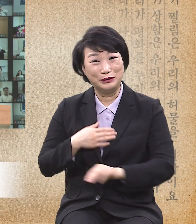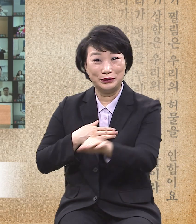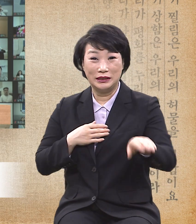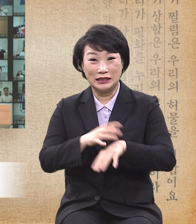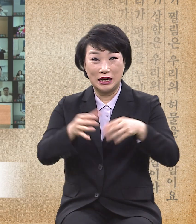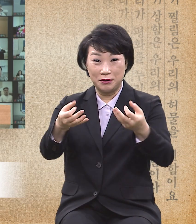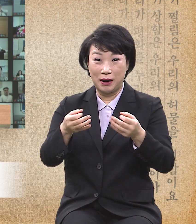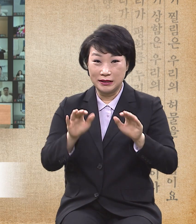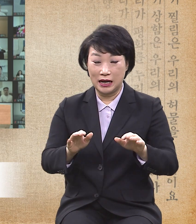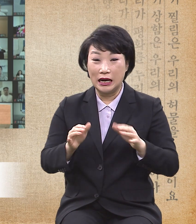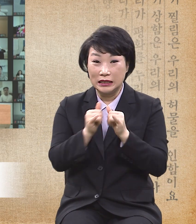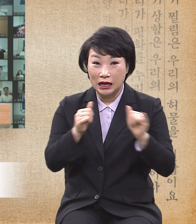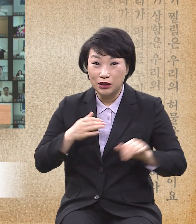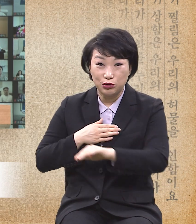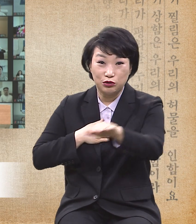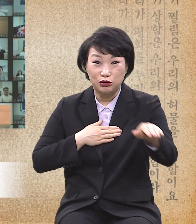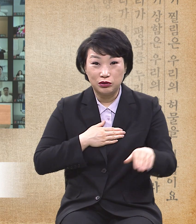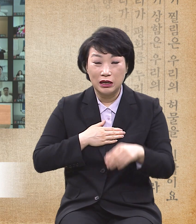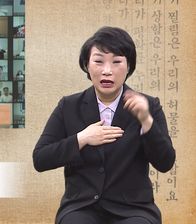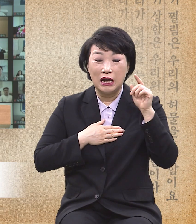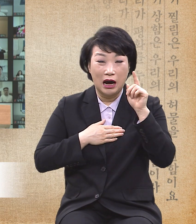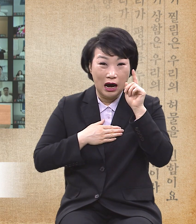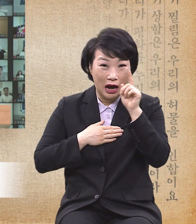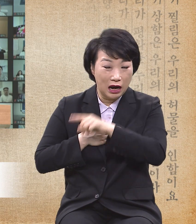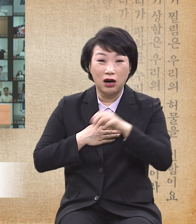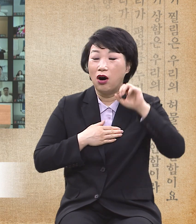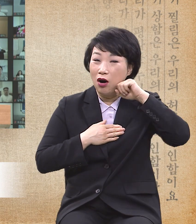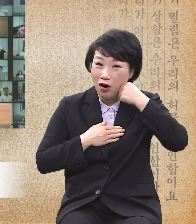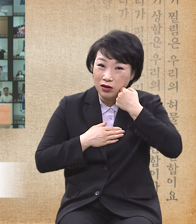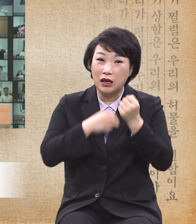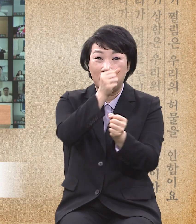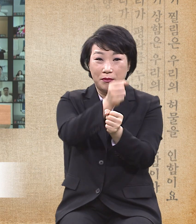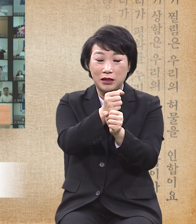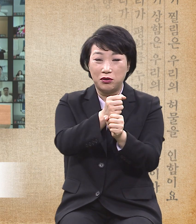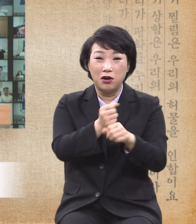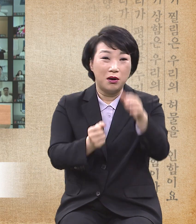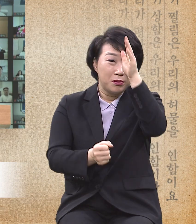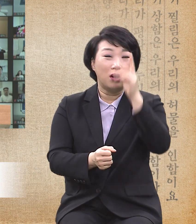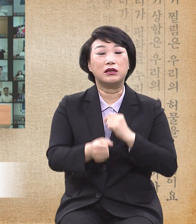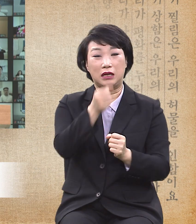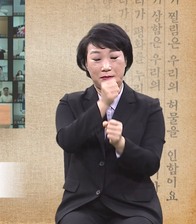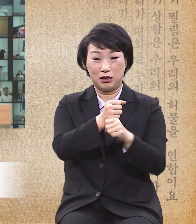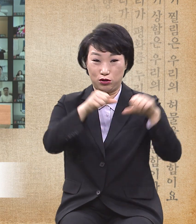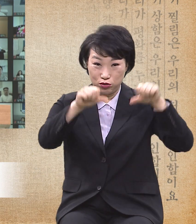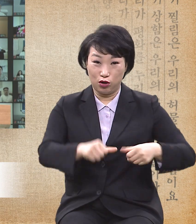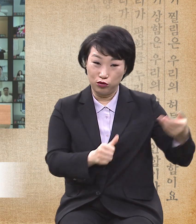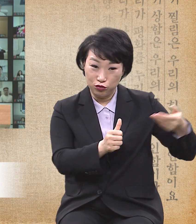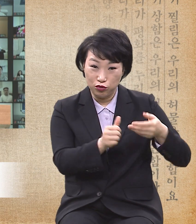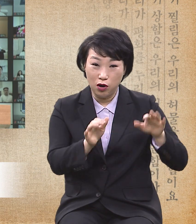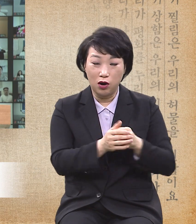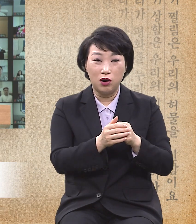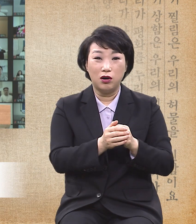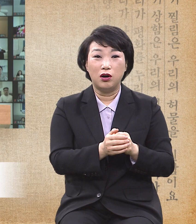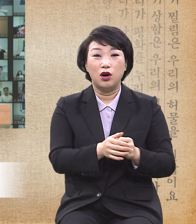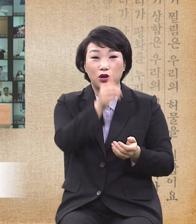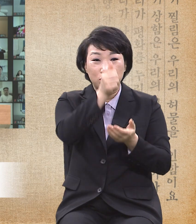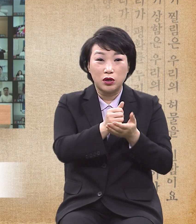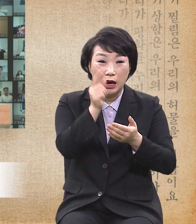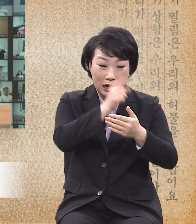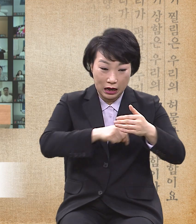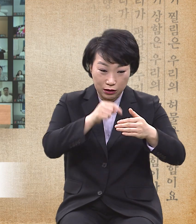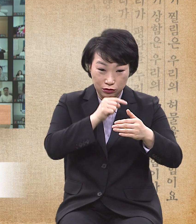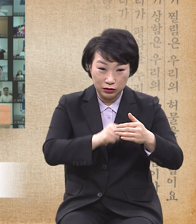들어. 우리 인간을 못되게 굴고 악하게 굴고 병들게 하고 저지우고 죄악